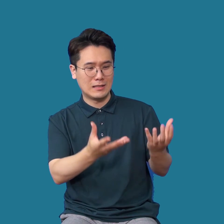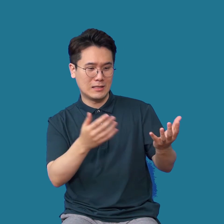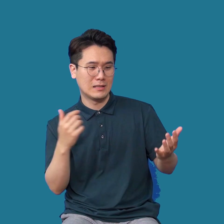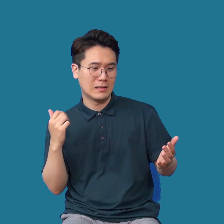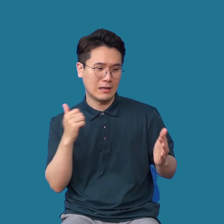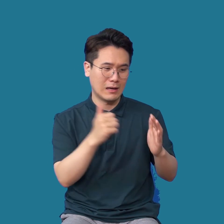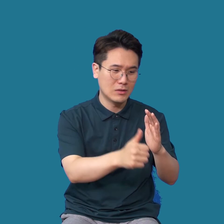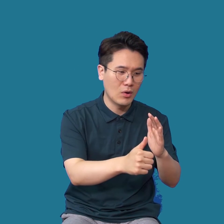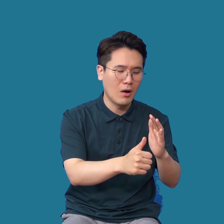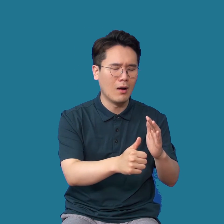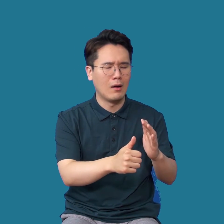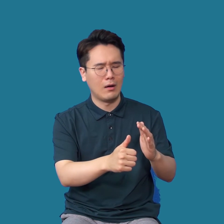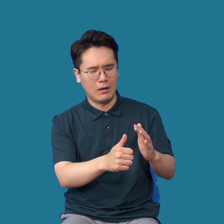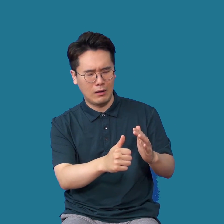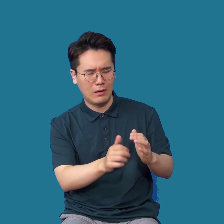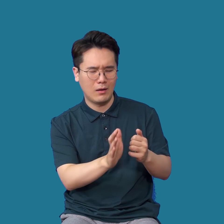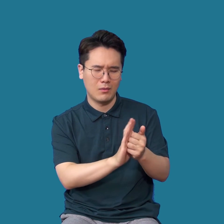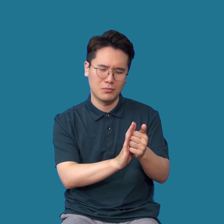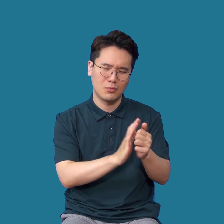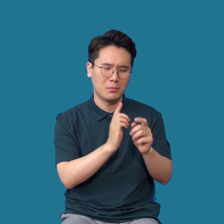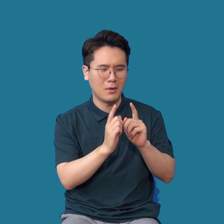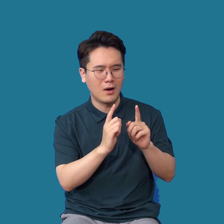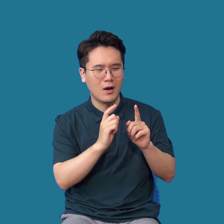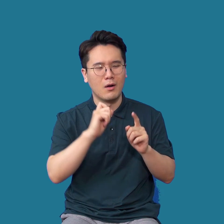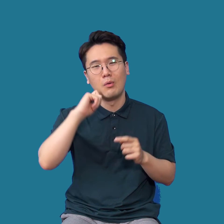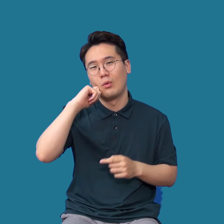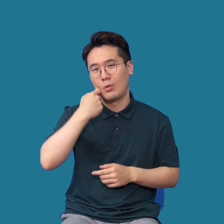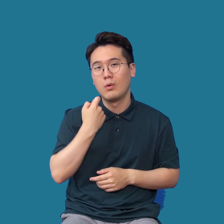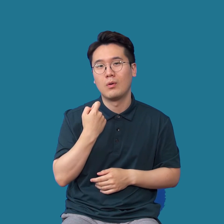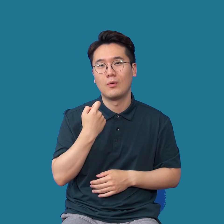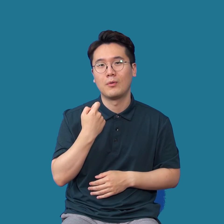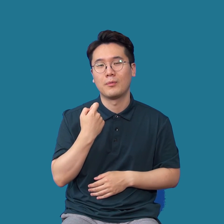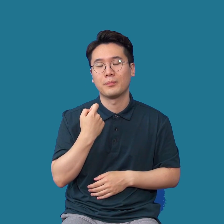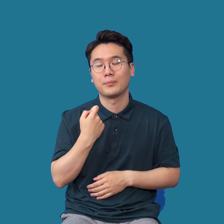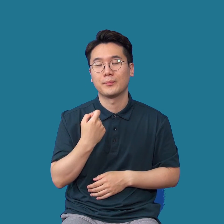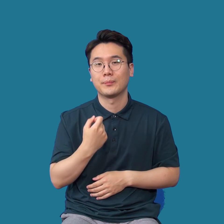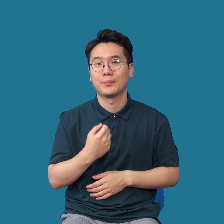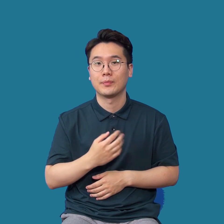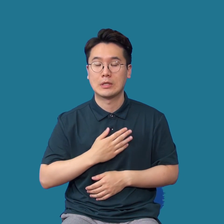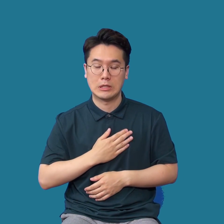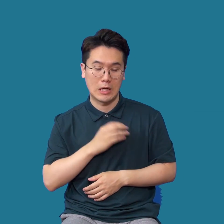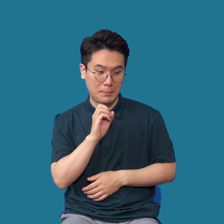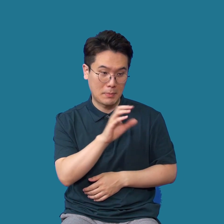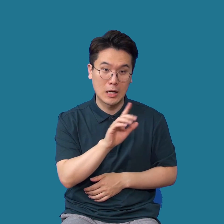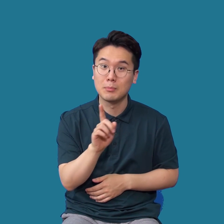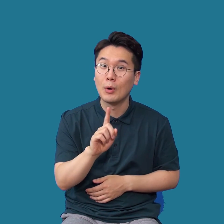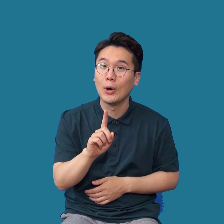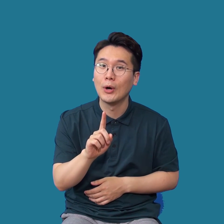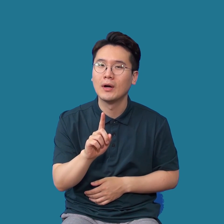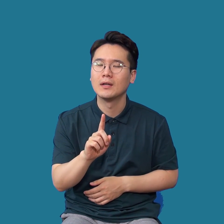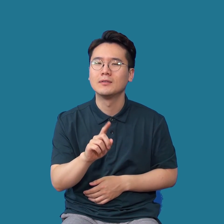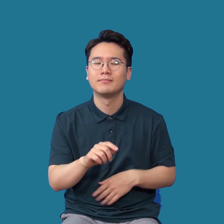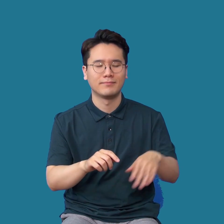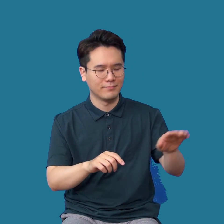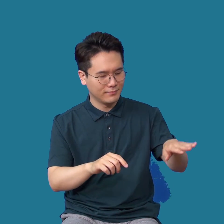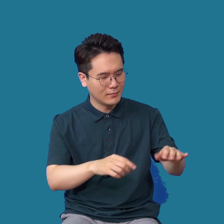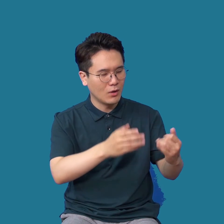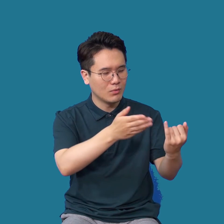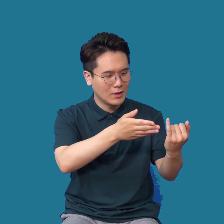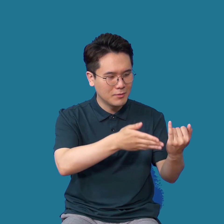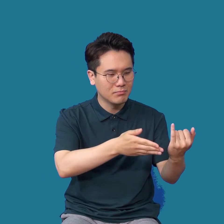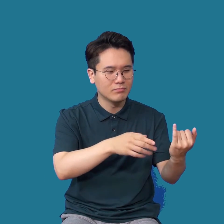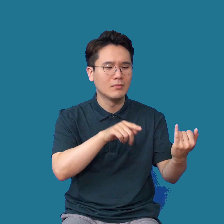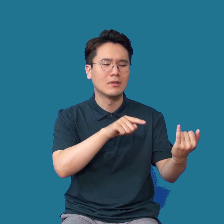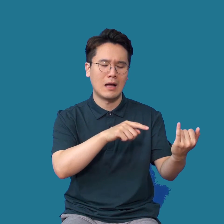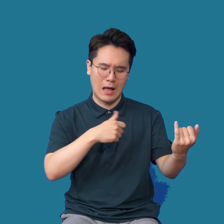제가 무슨 말을 했겠습니까? 그 아들은 여기보다 훨씬 더 좋은 천국으로